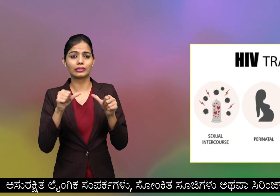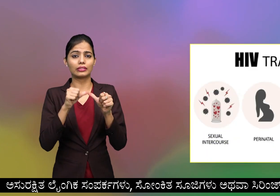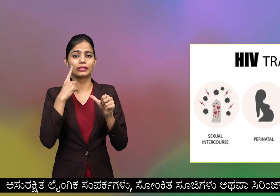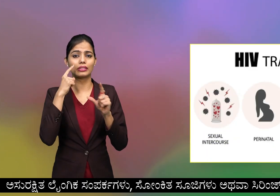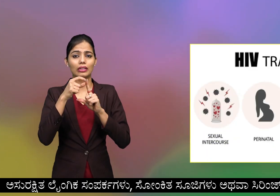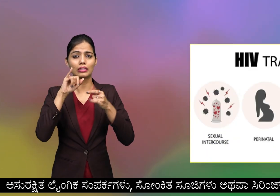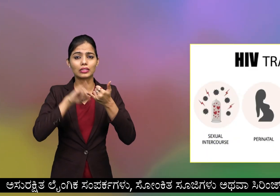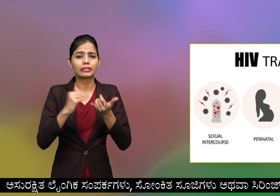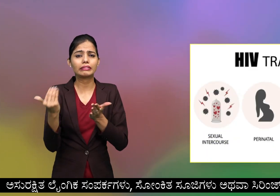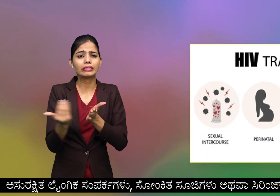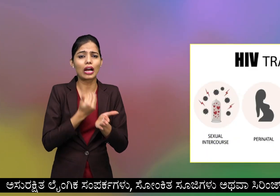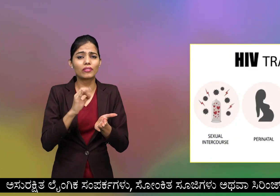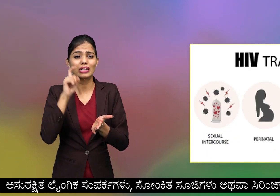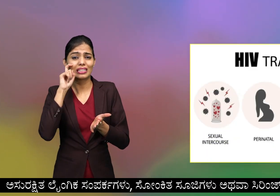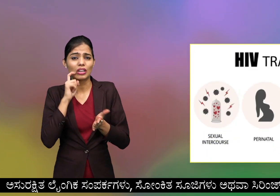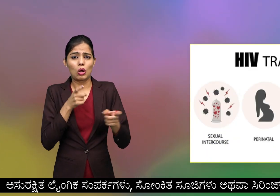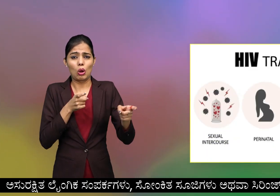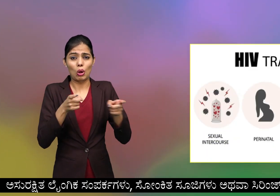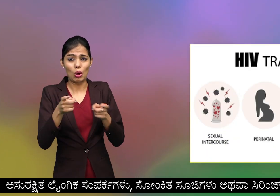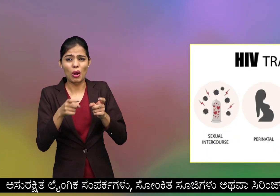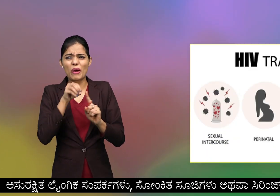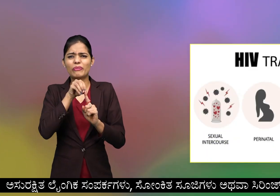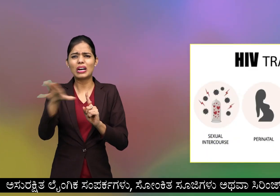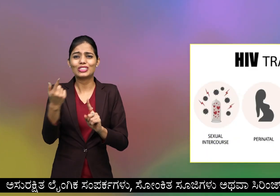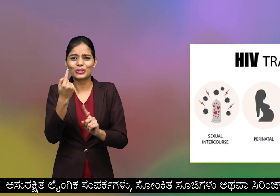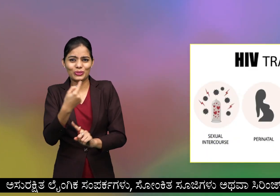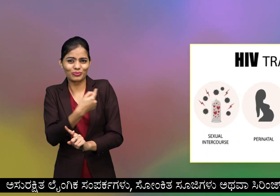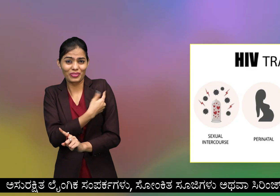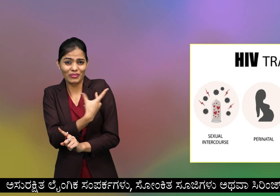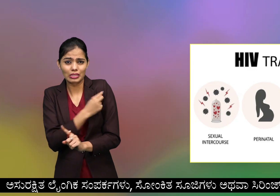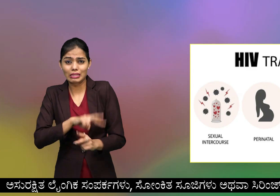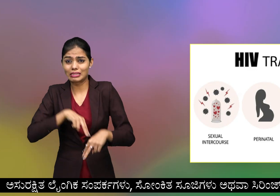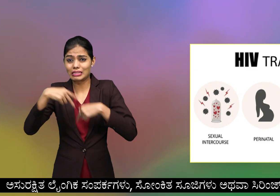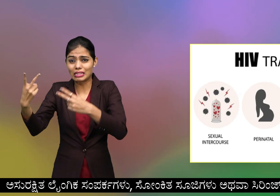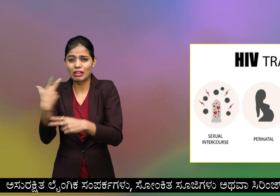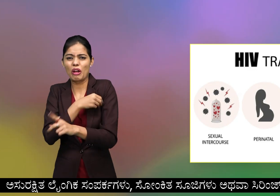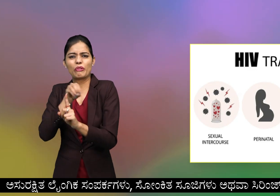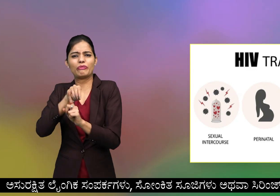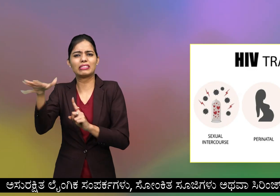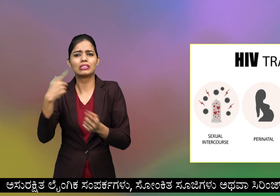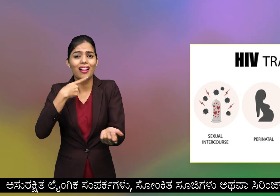ಅಸುರಕ್ಷಿತ ಲೈಂಗಿಕ ಸಂಪರ್ಕಗಳು, ಸೋಂಕಿತ ಸೂಜಿಗಳು ಅಥವಾ ಸಿರಿಂಜ್ಗಳು, ಸೋಂಕಿತ ರಕ್ತ ವರ್ಗಾವಣೆ